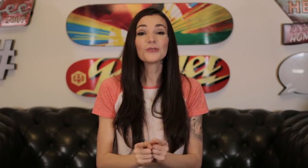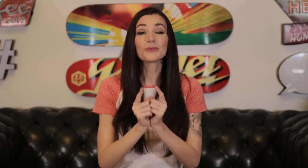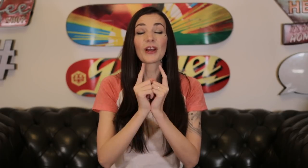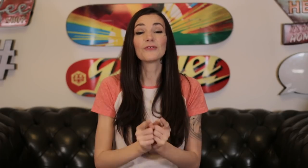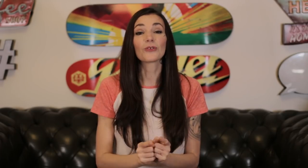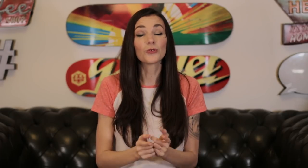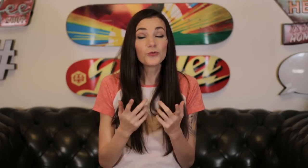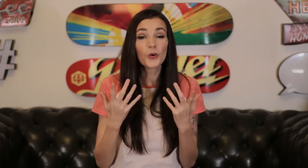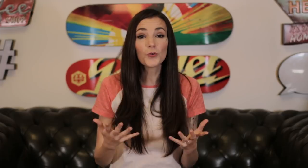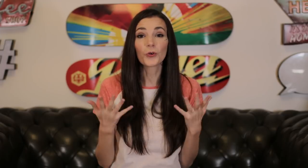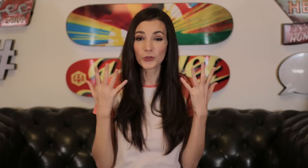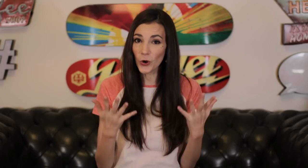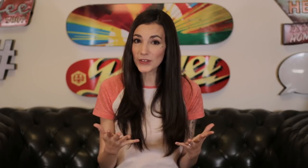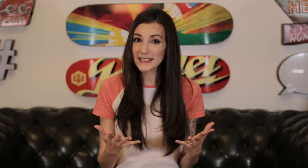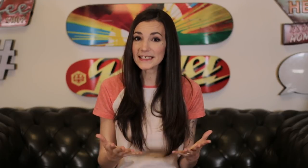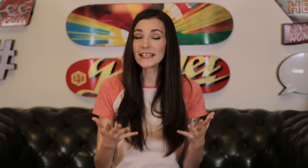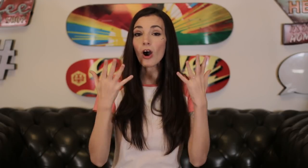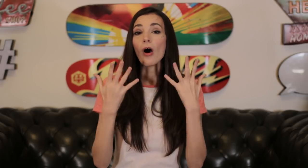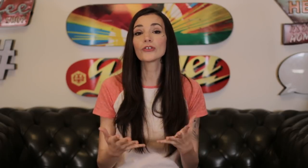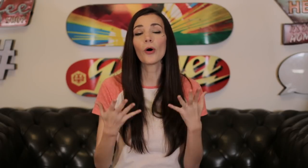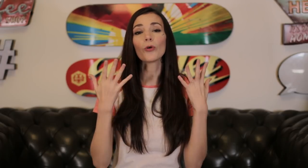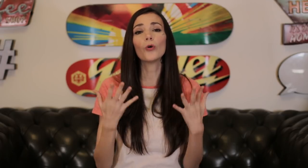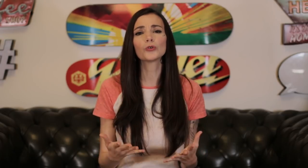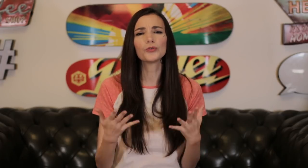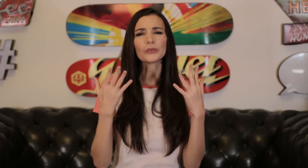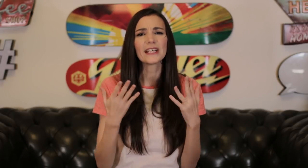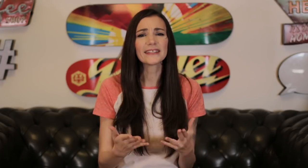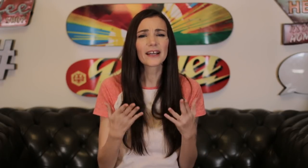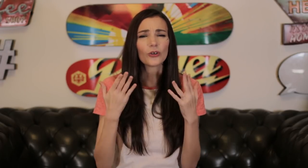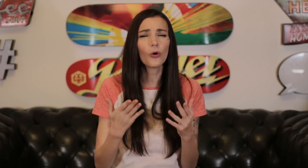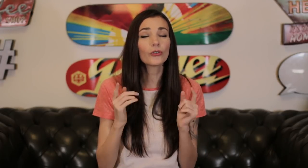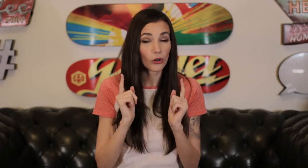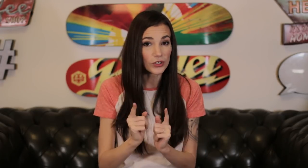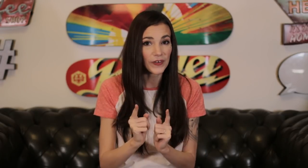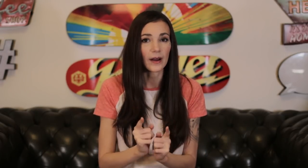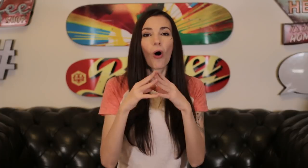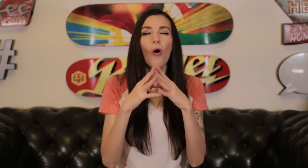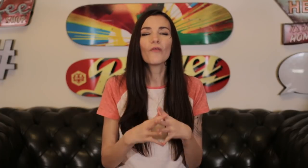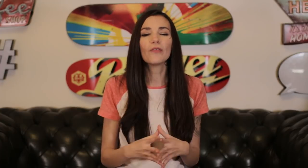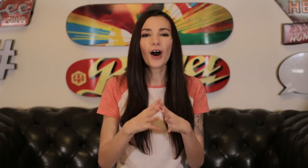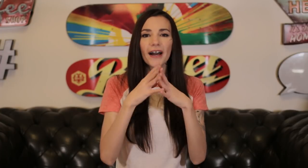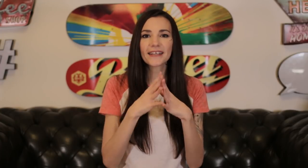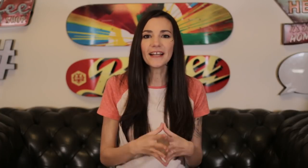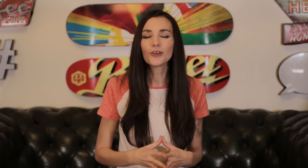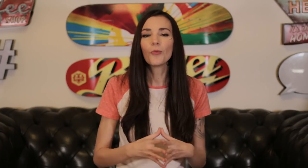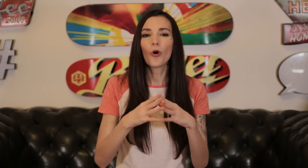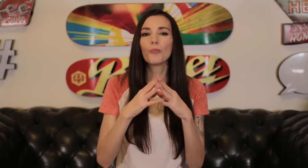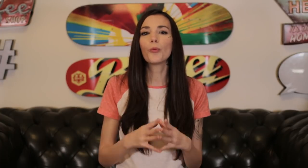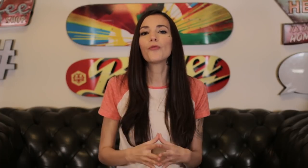tous, bienvenue dans ce nouveau cours de langue des signes. Ensemble, aujourd'hui, on s'attaque au transfert. On va voir quelques mots pour